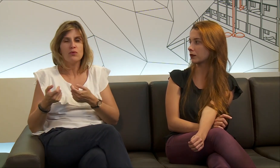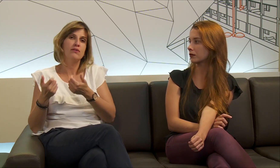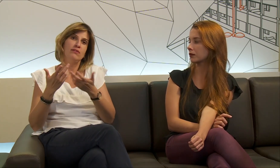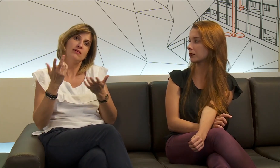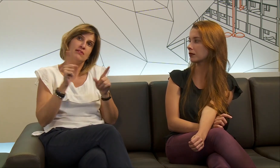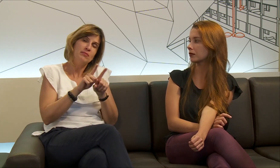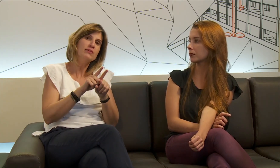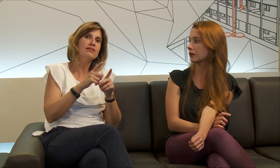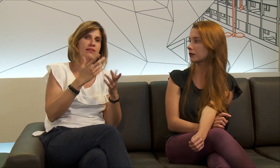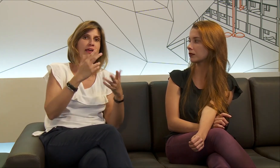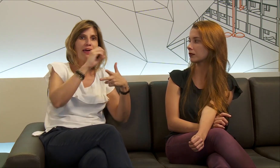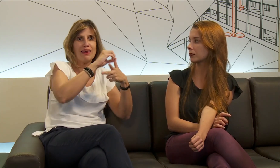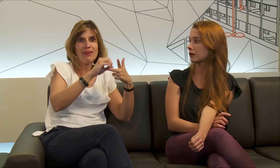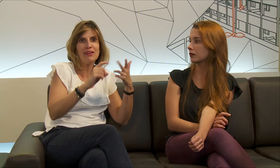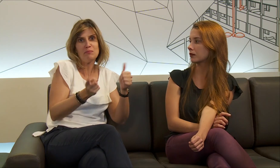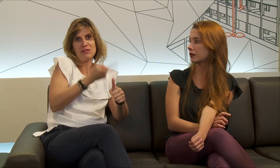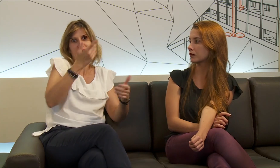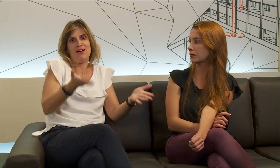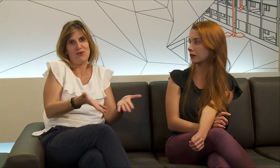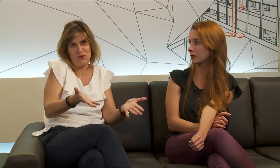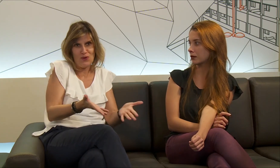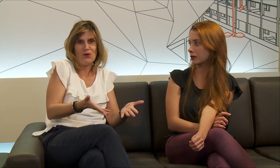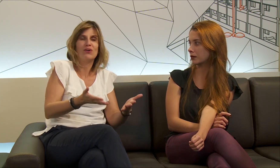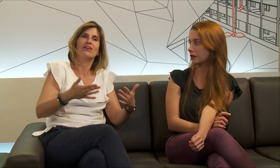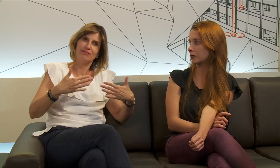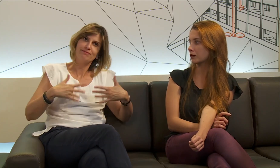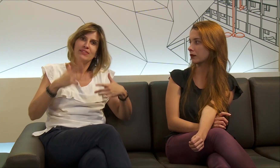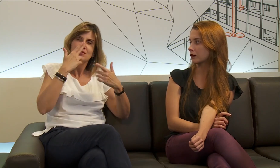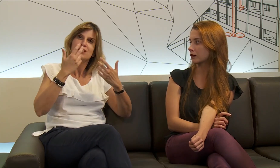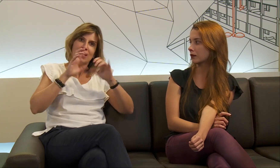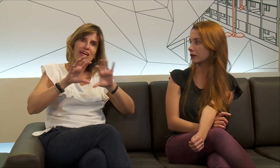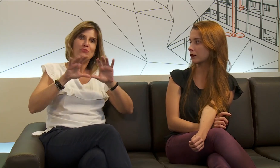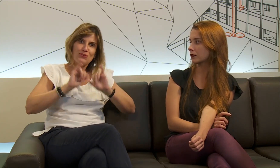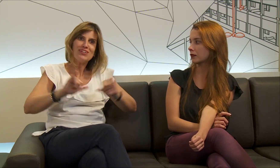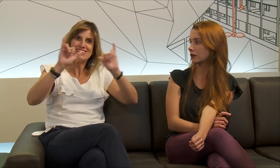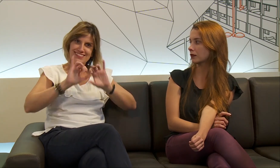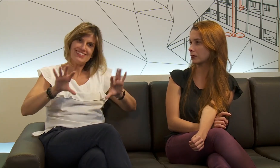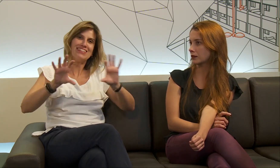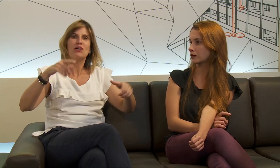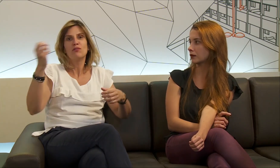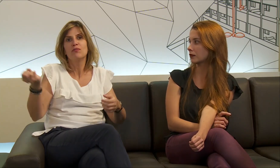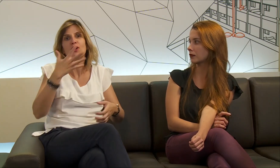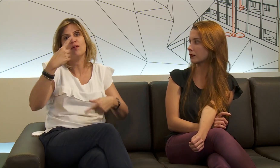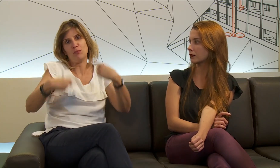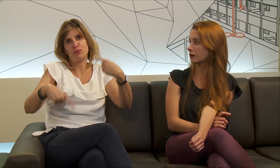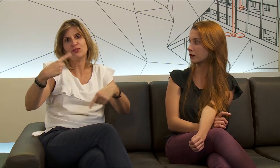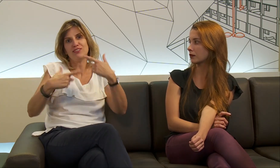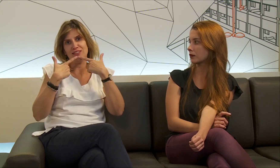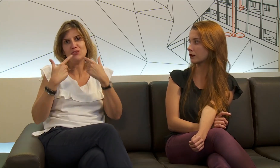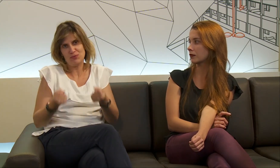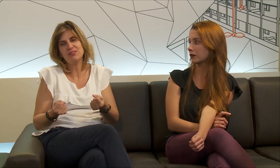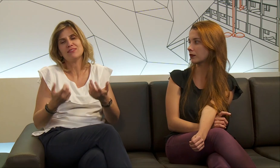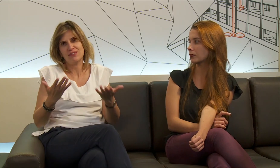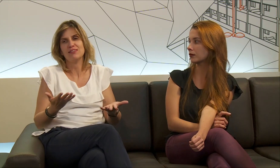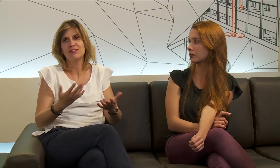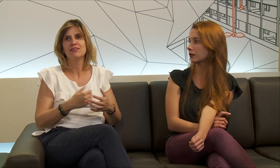maneira incrível. O Enem fez esse trabalho pela primeira vez este ano,